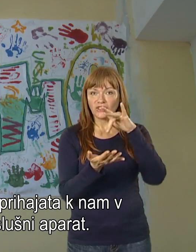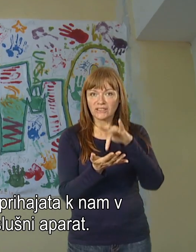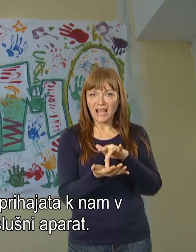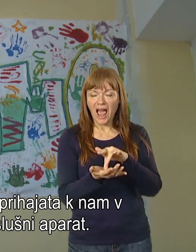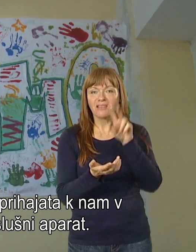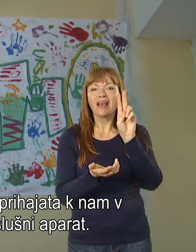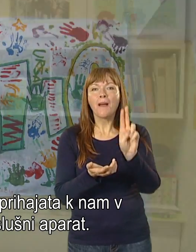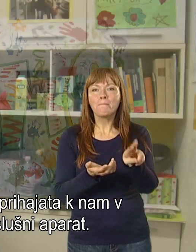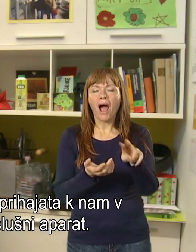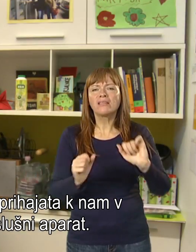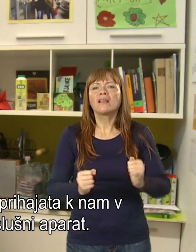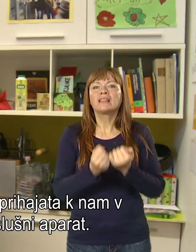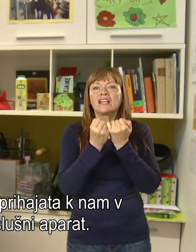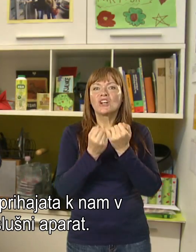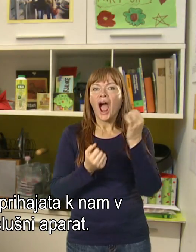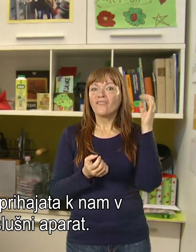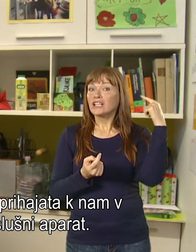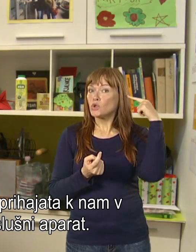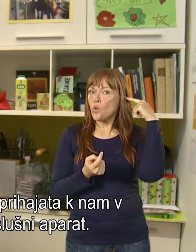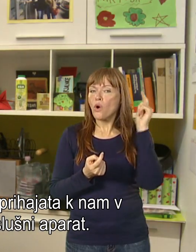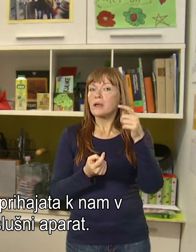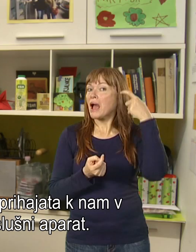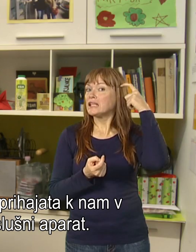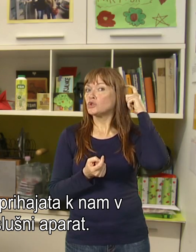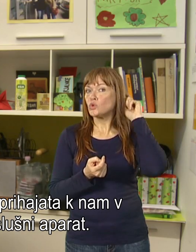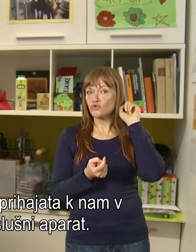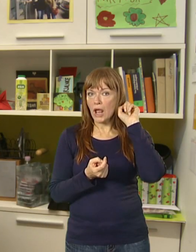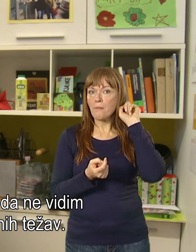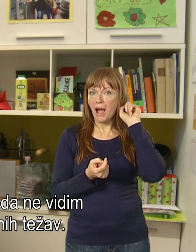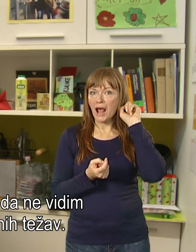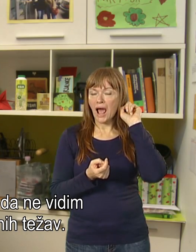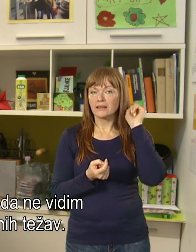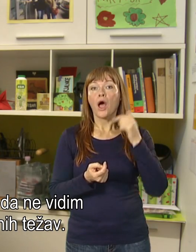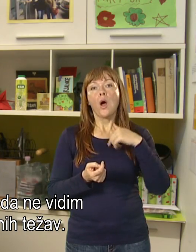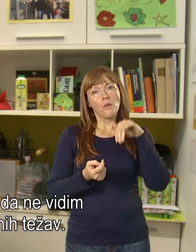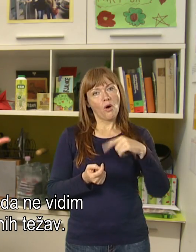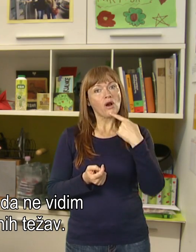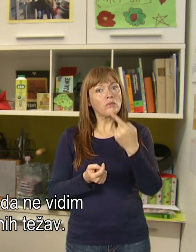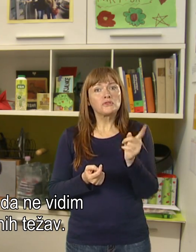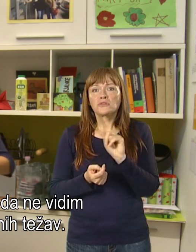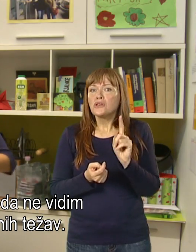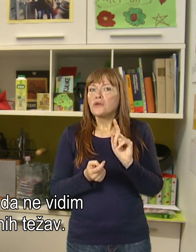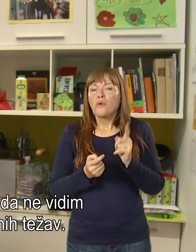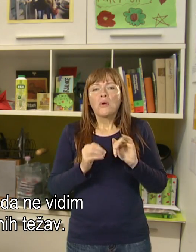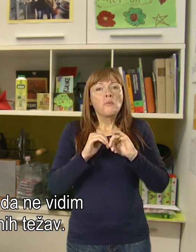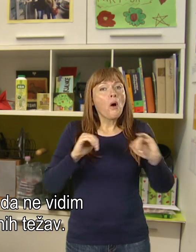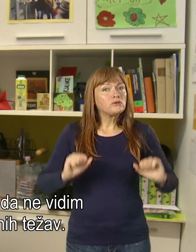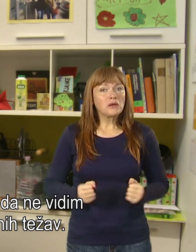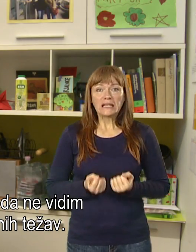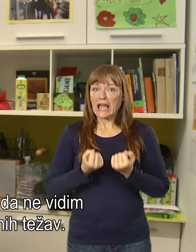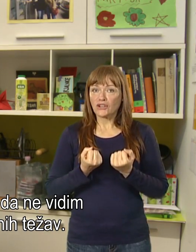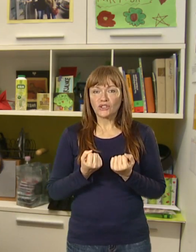in imata pač težave s sluhom, imata slušni aparat. Tako da moram reči, da nimamo nekih posebnih